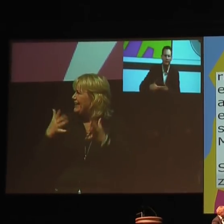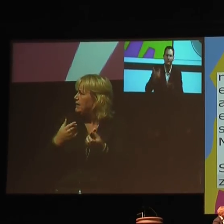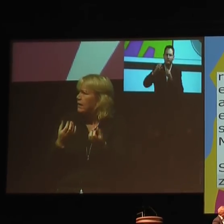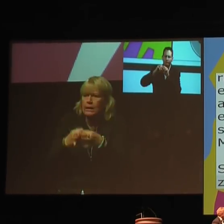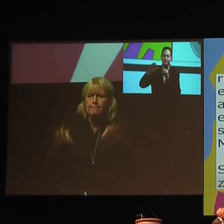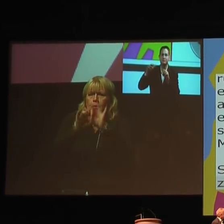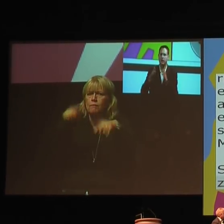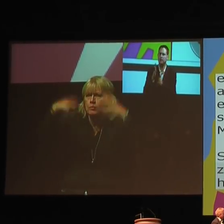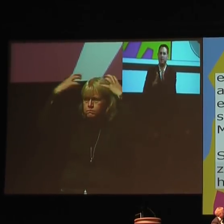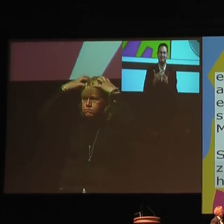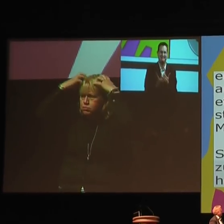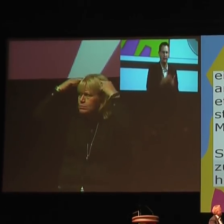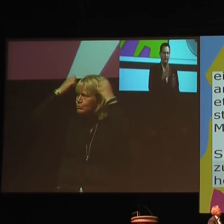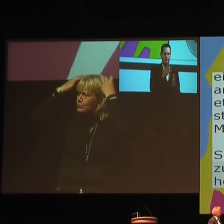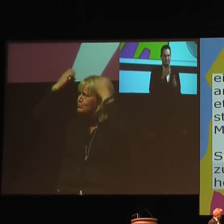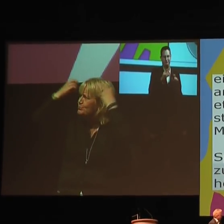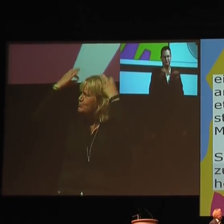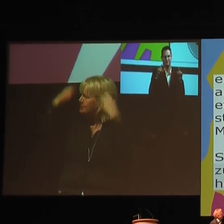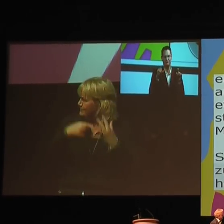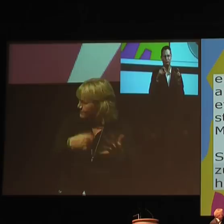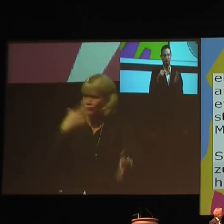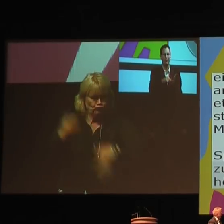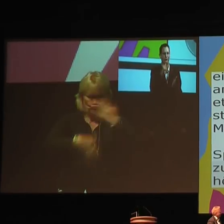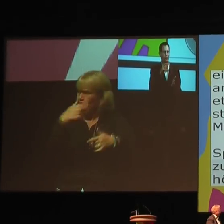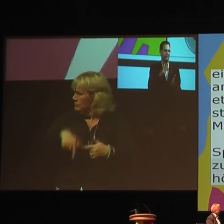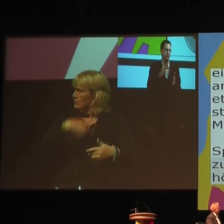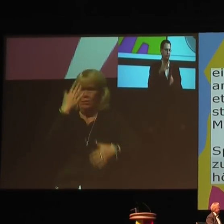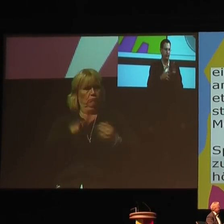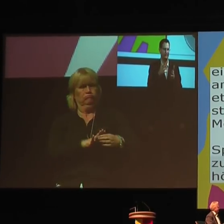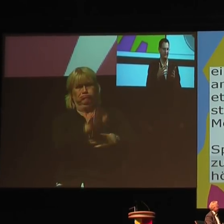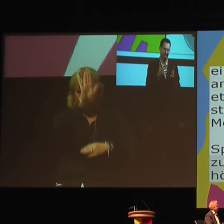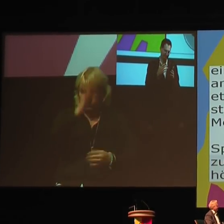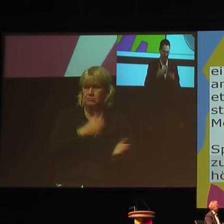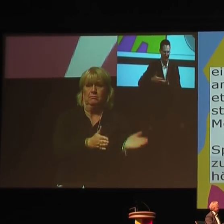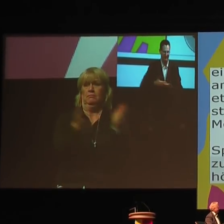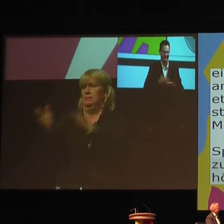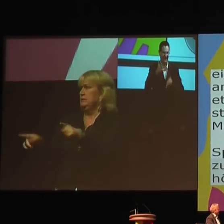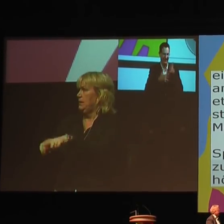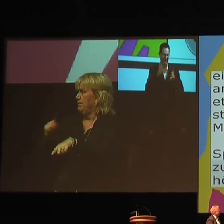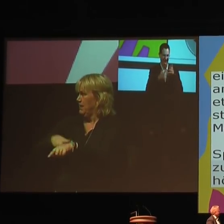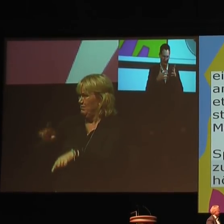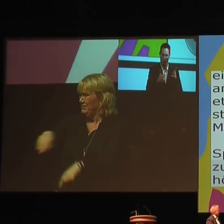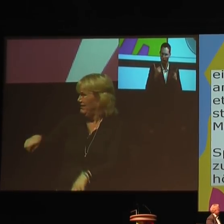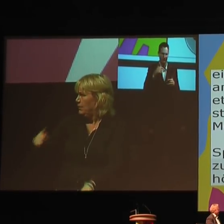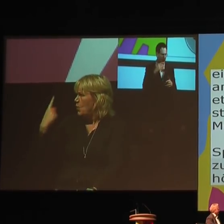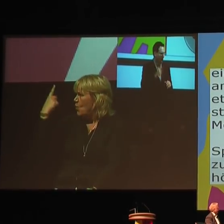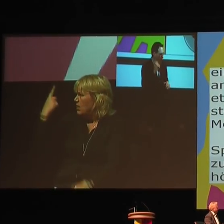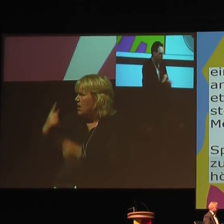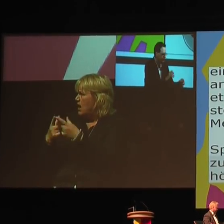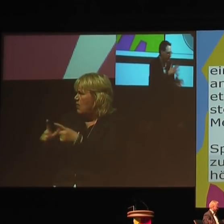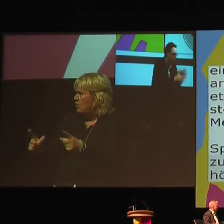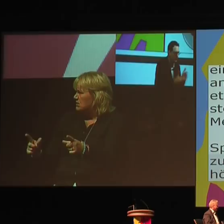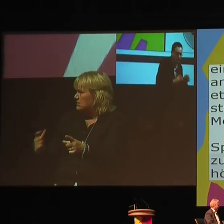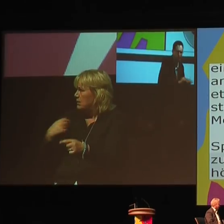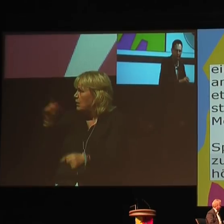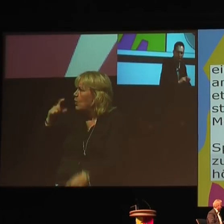Hörenden etwas mehr auseinandersetzt. Es gibt